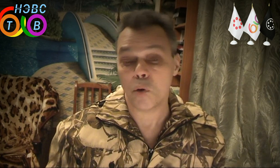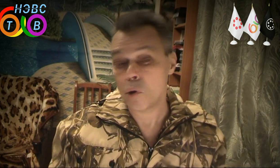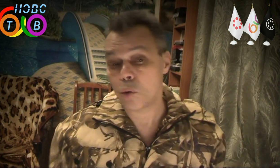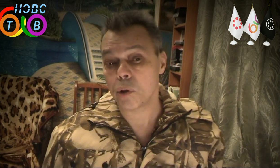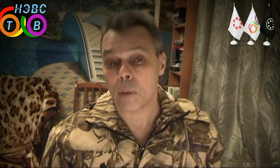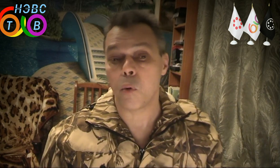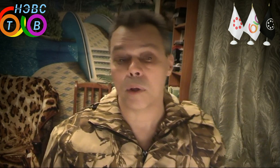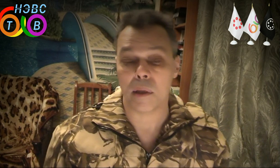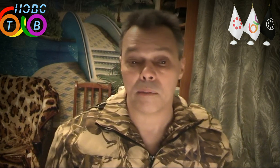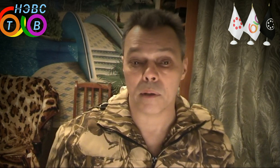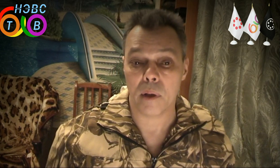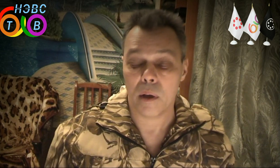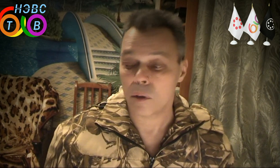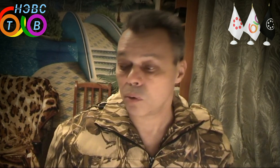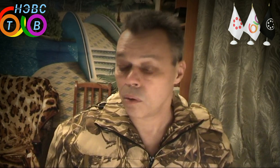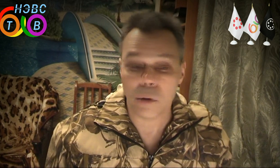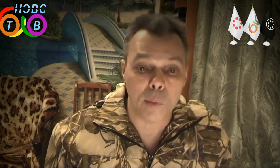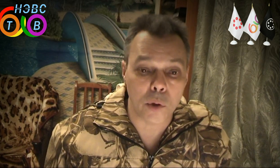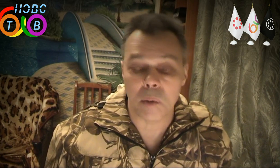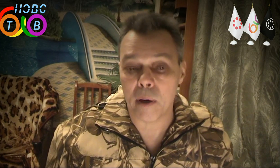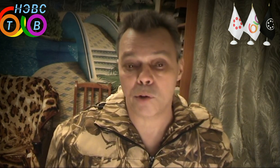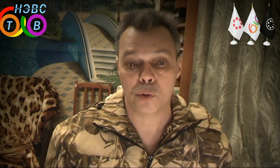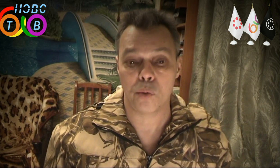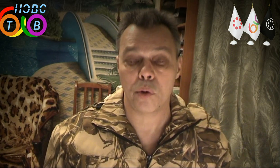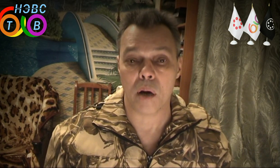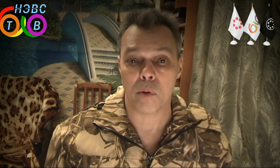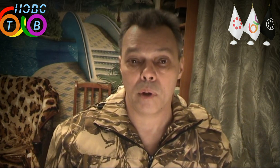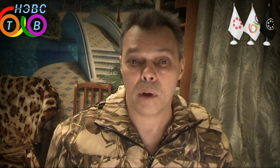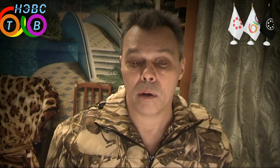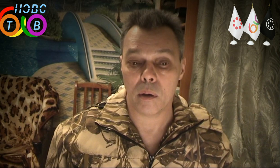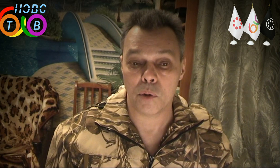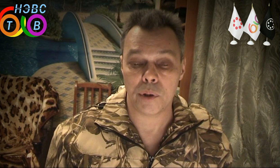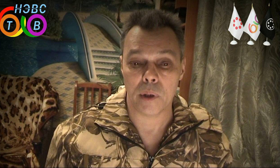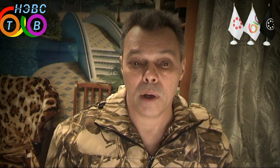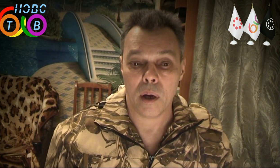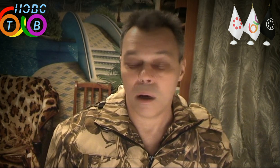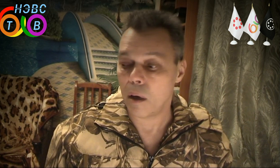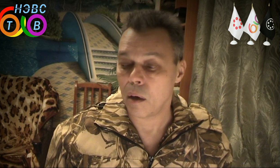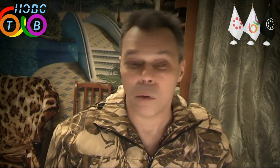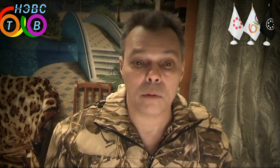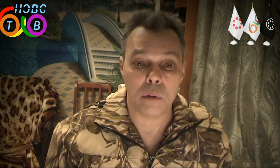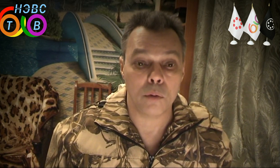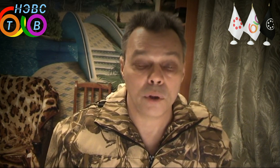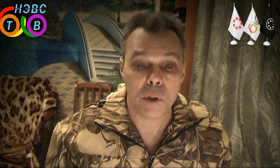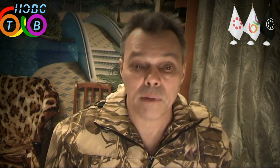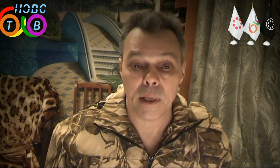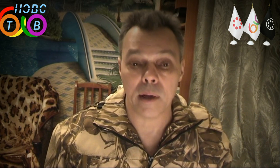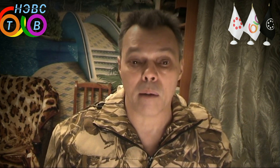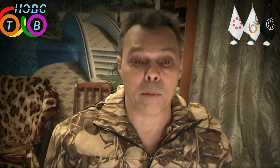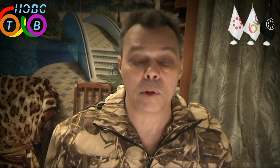думаю, что уже ты понял ответ, что он не может брать чужую карму, мужчина. Он живет своей кармой, просто